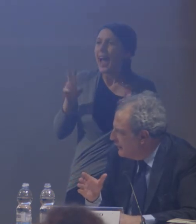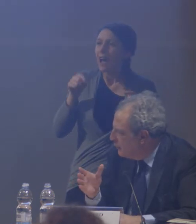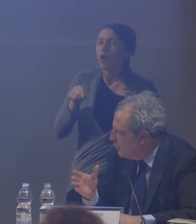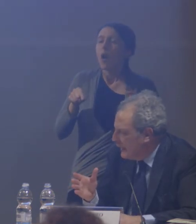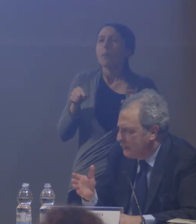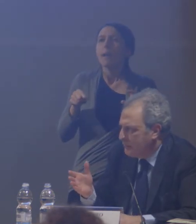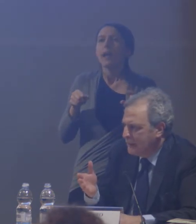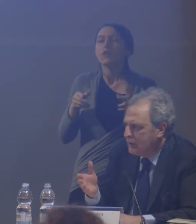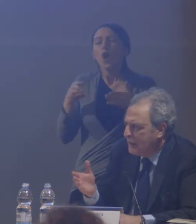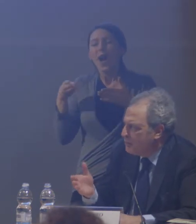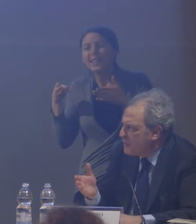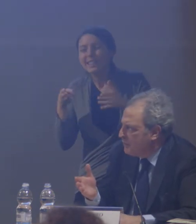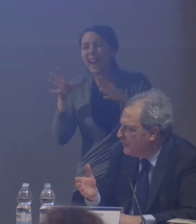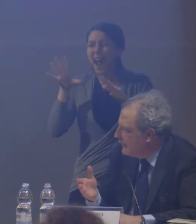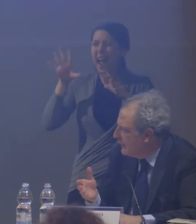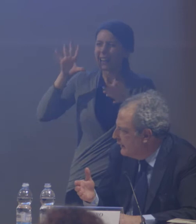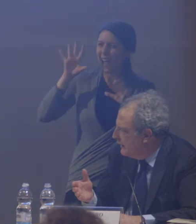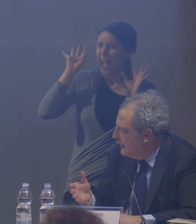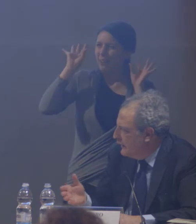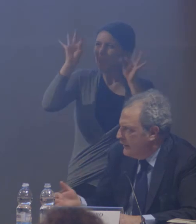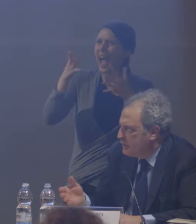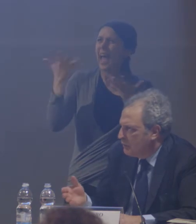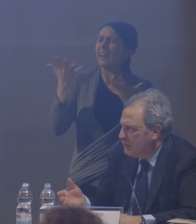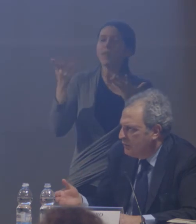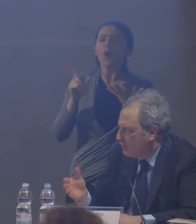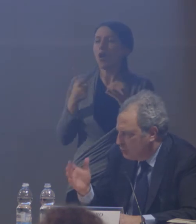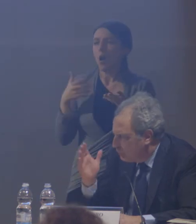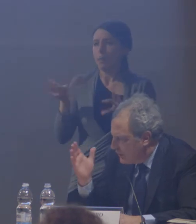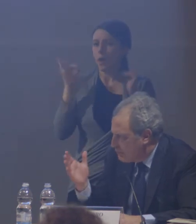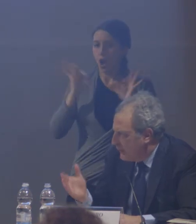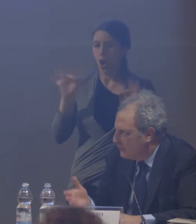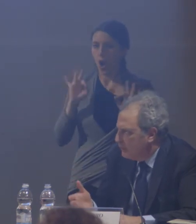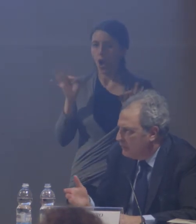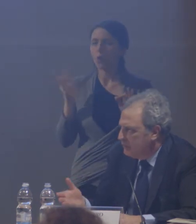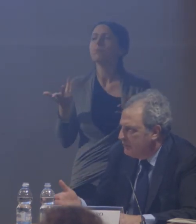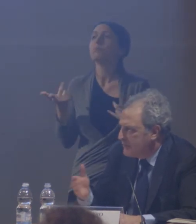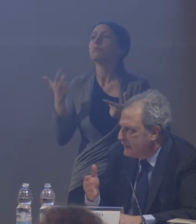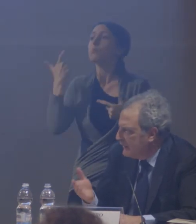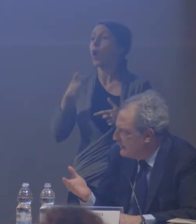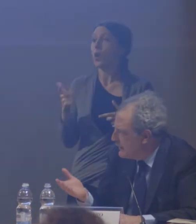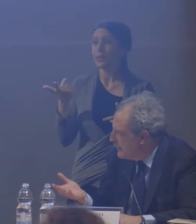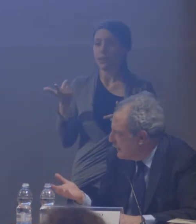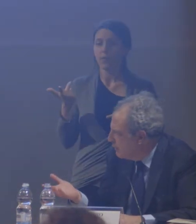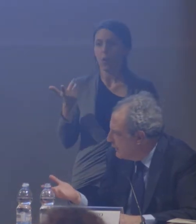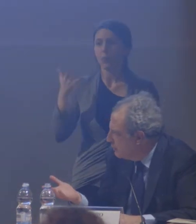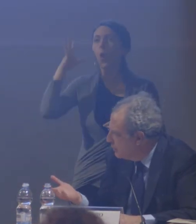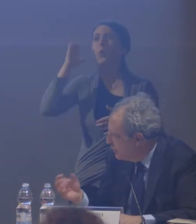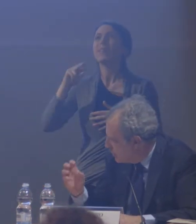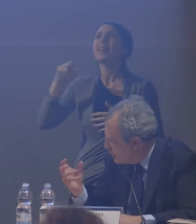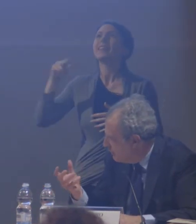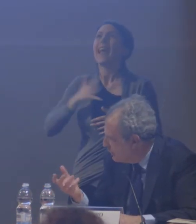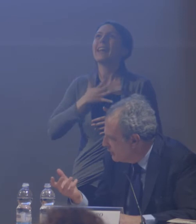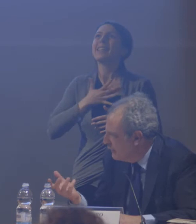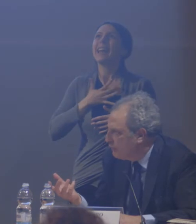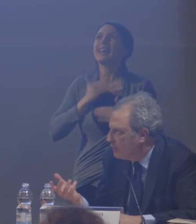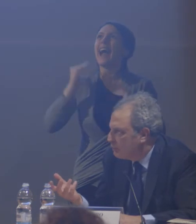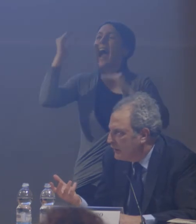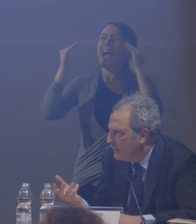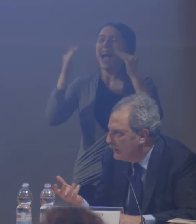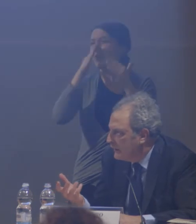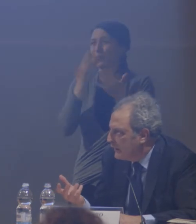dire, individuata, perché non è che possiamo fare, con tutto il rispetto, le università della terza età per adulti, cioè ci vogliono